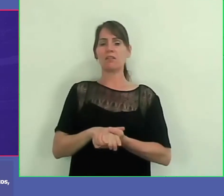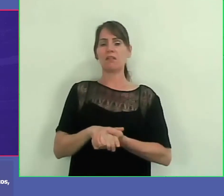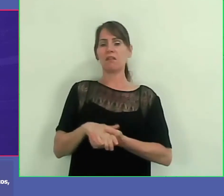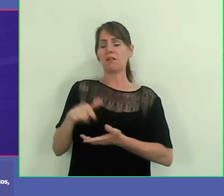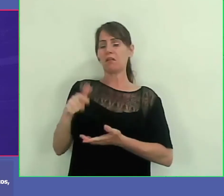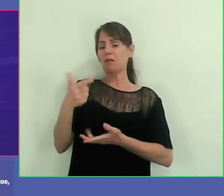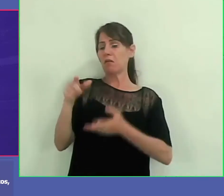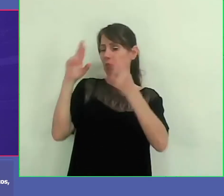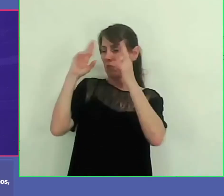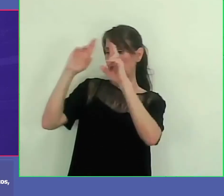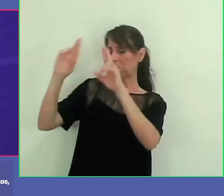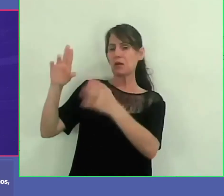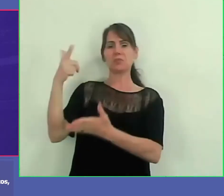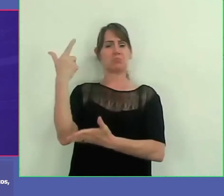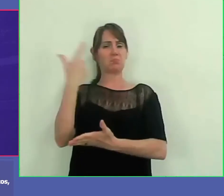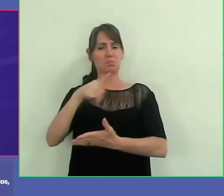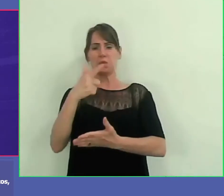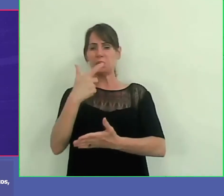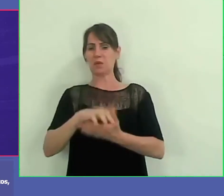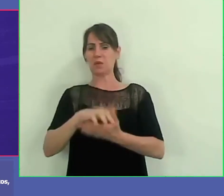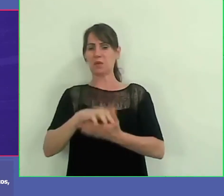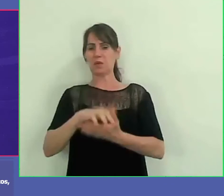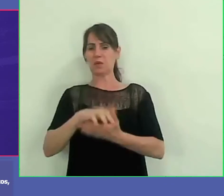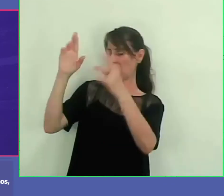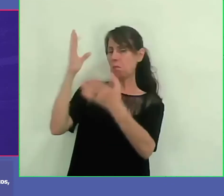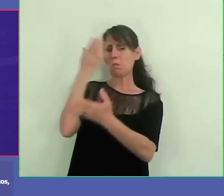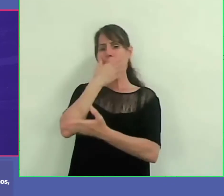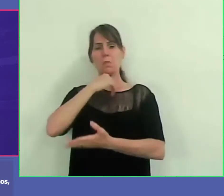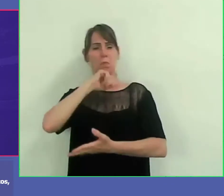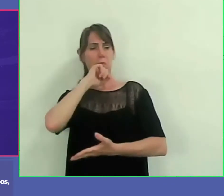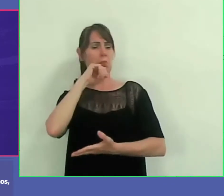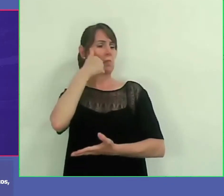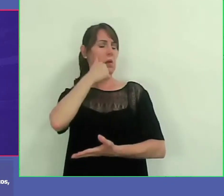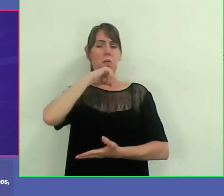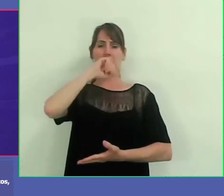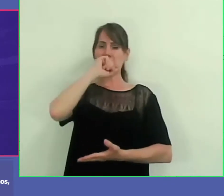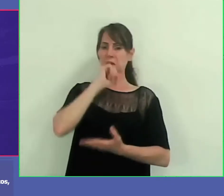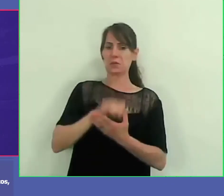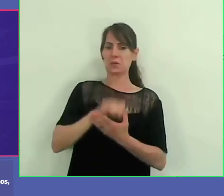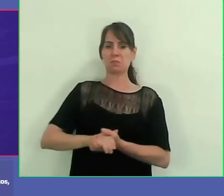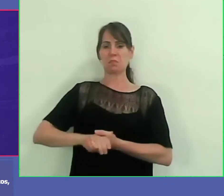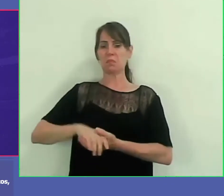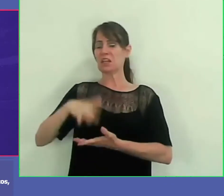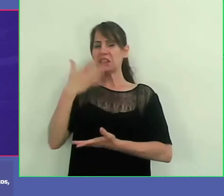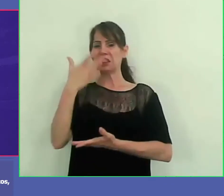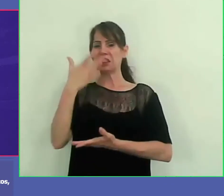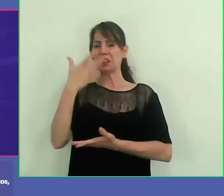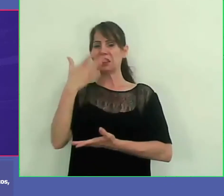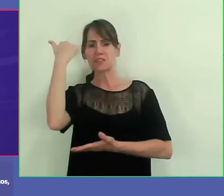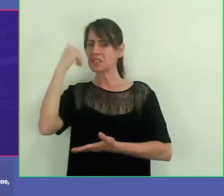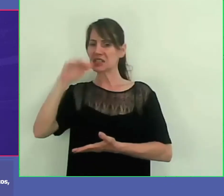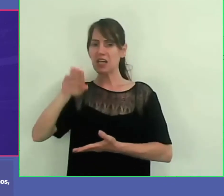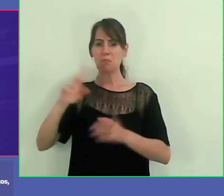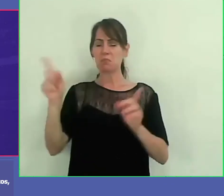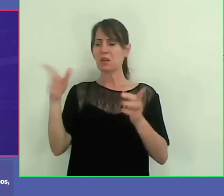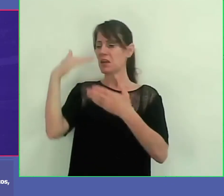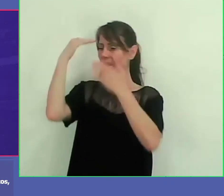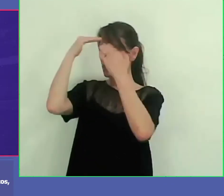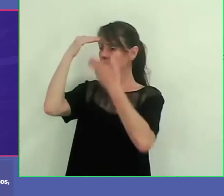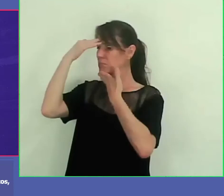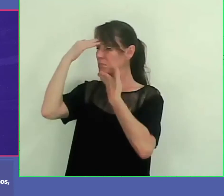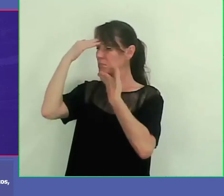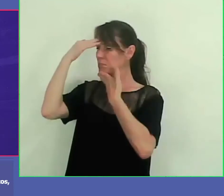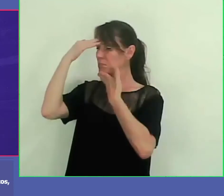desrespeitosos aos pais, ingratos. Irmãos, a ingratidão está já correndo à solta aqui, né? Na nossa